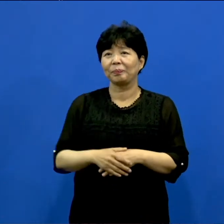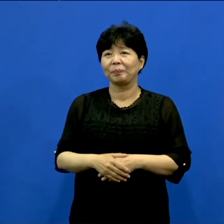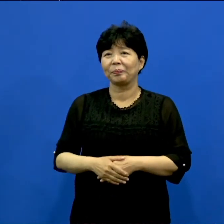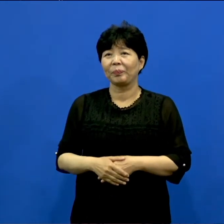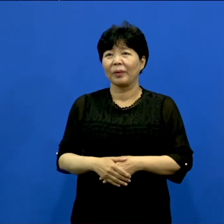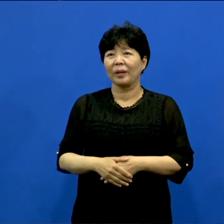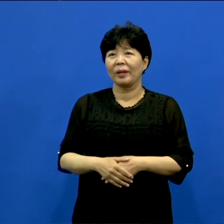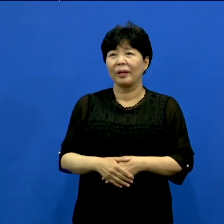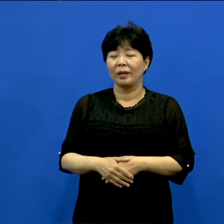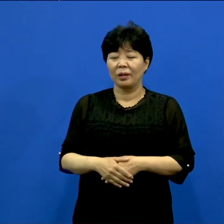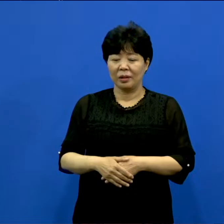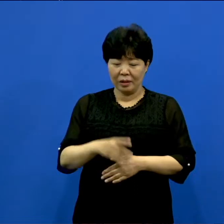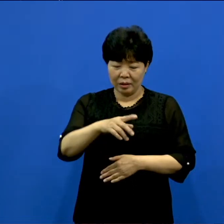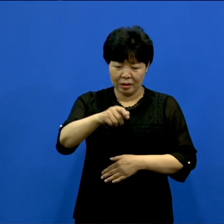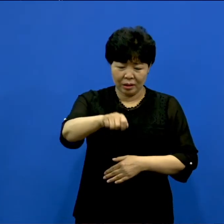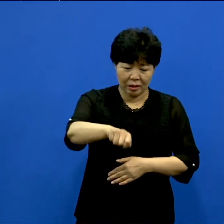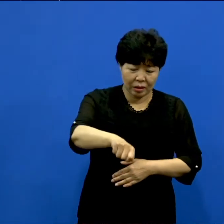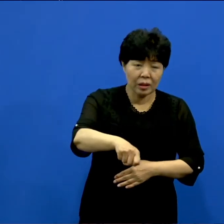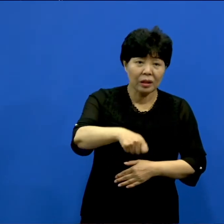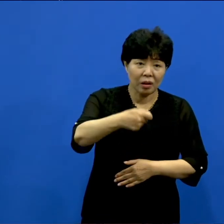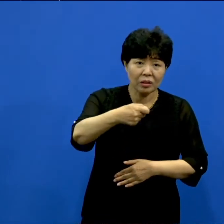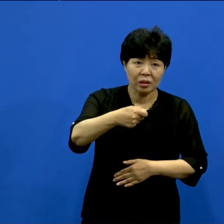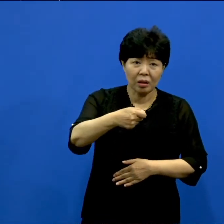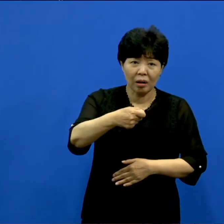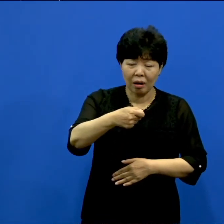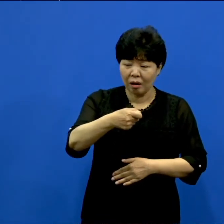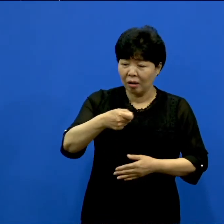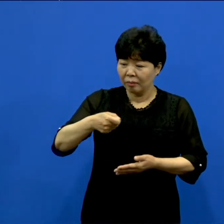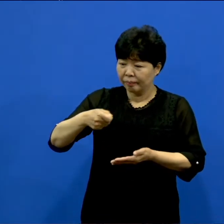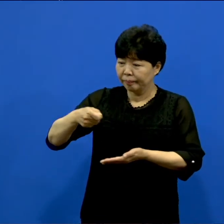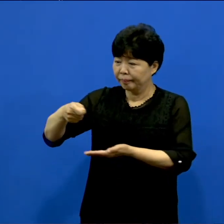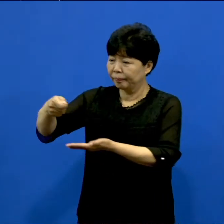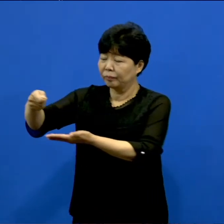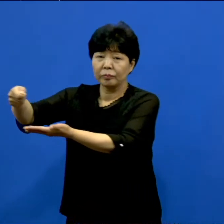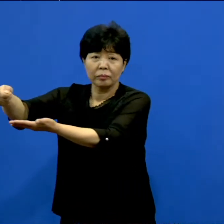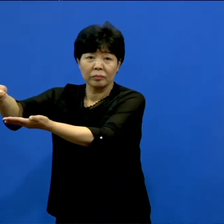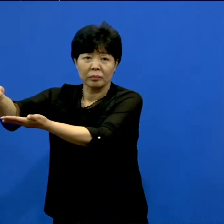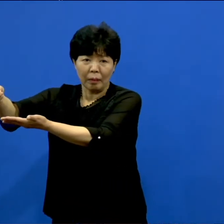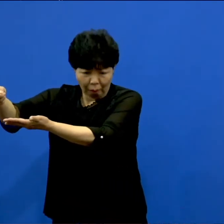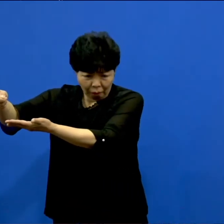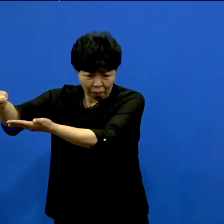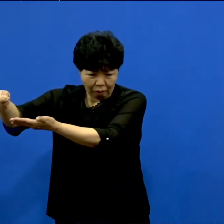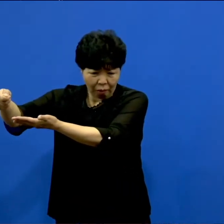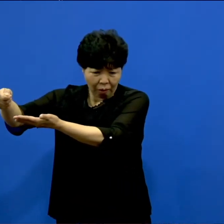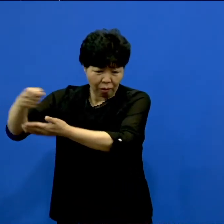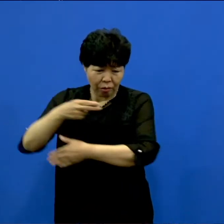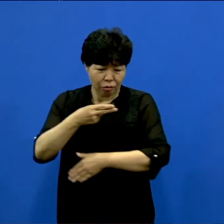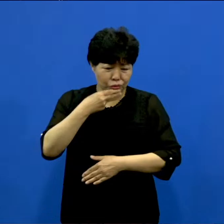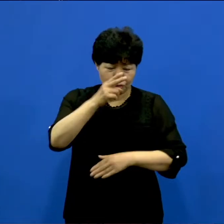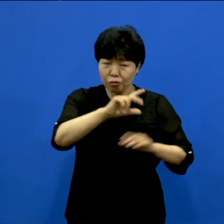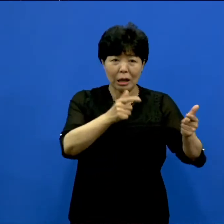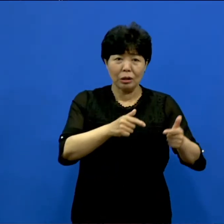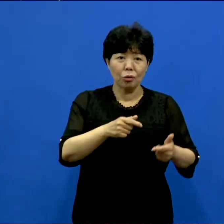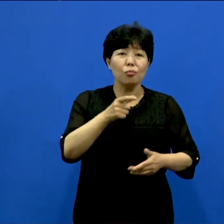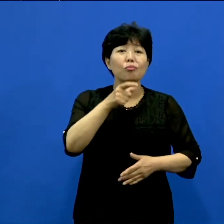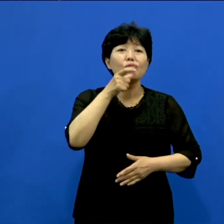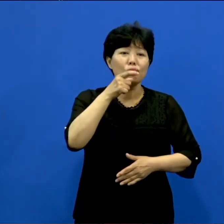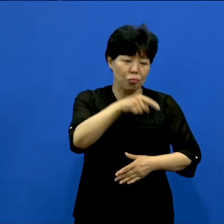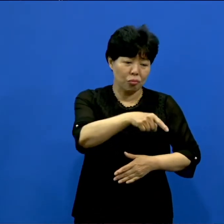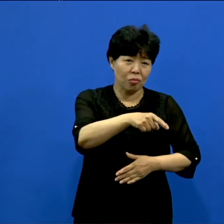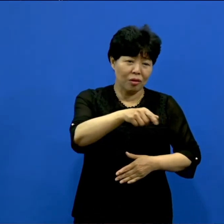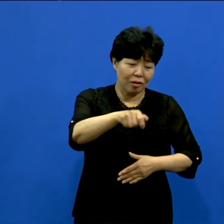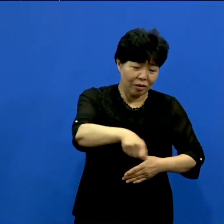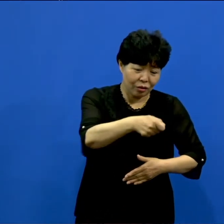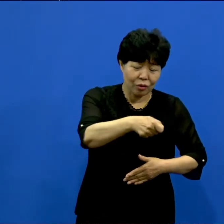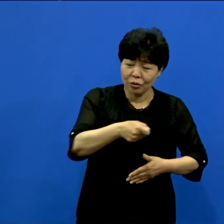거기에 물을 떠서 연회장에 갖다 주라는 거예요. 이건 아니죠. 황당한 짓입니다. 손 씻는 용도의 물을